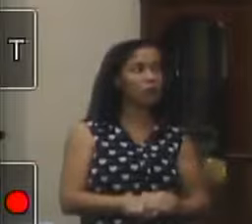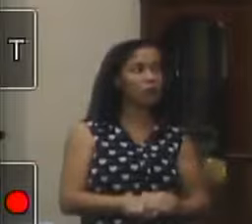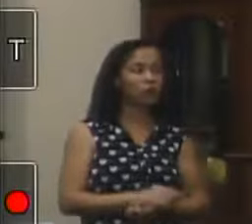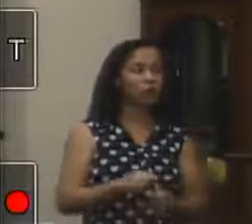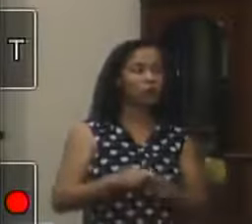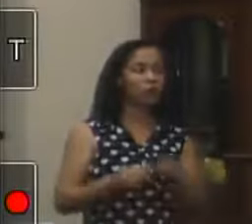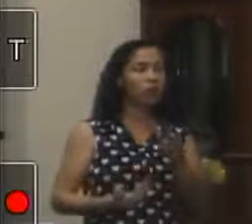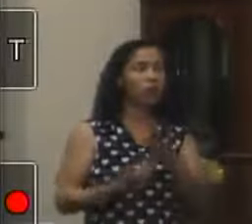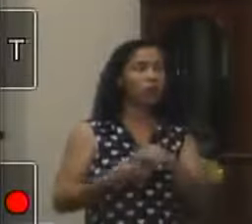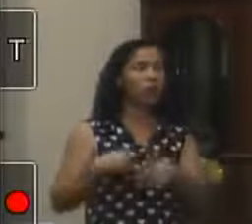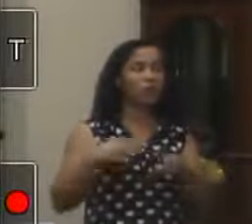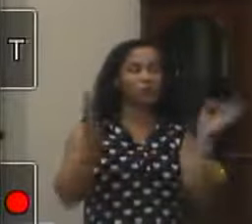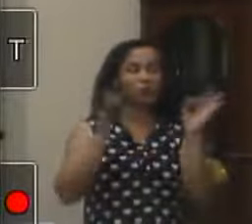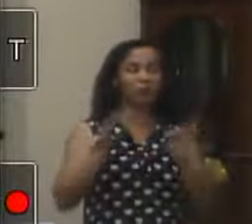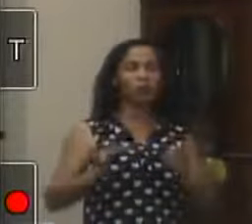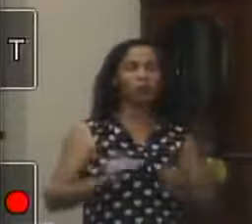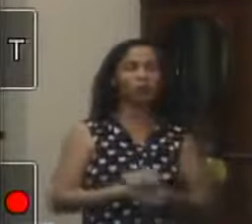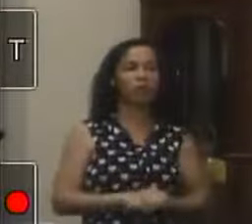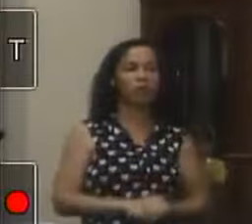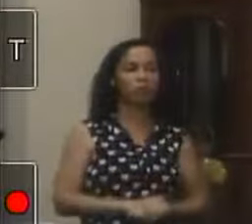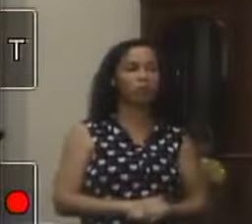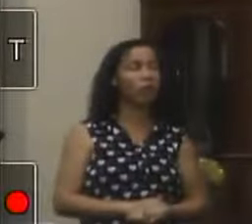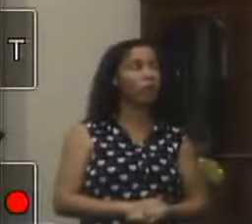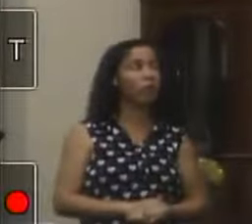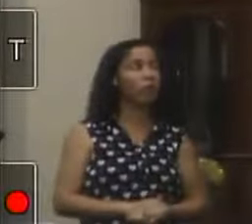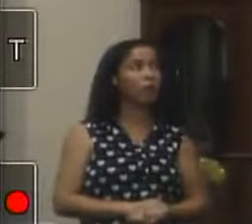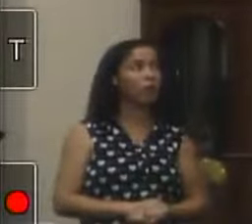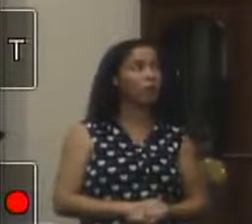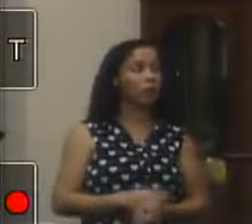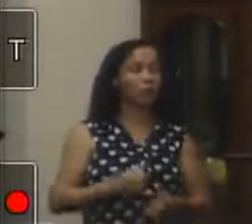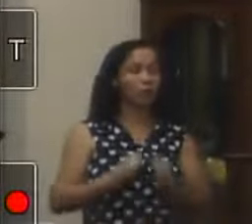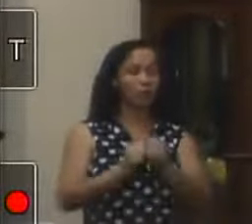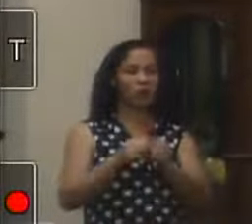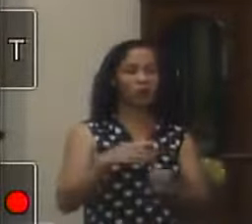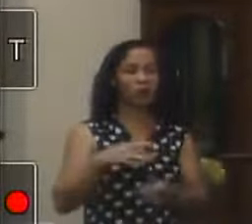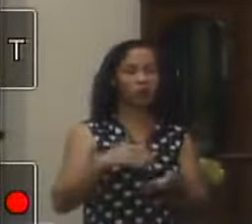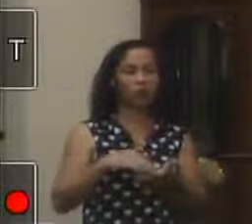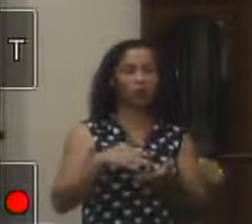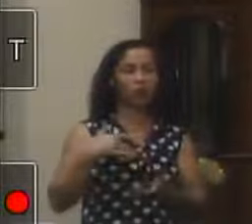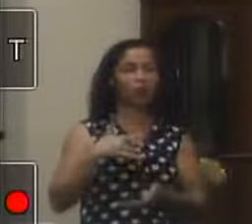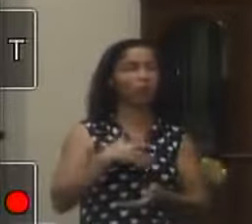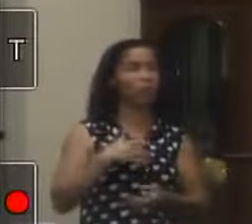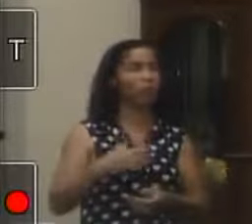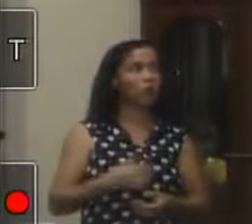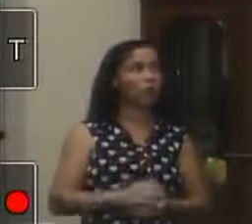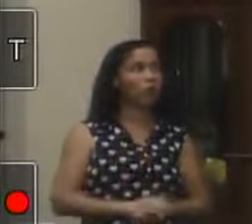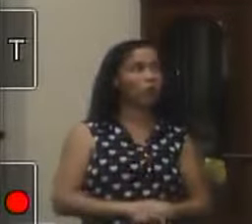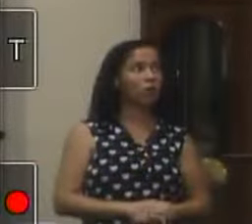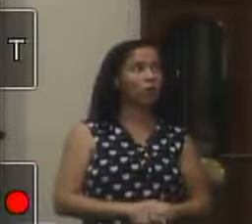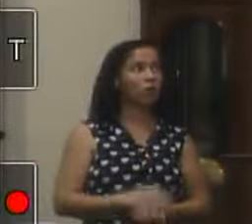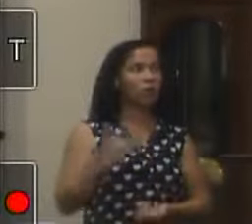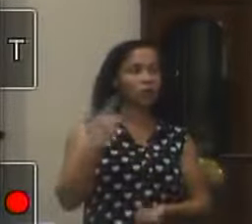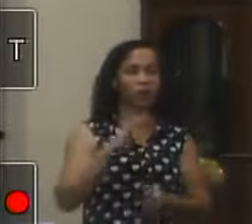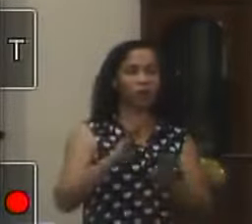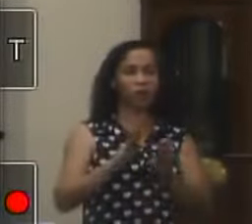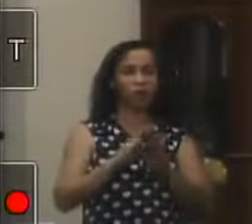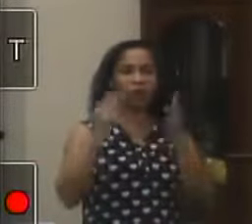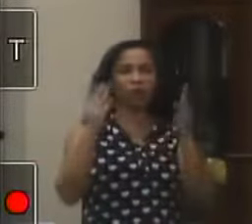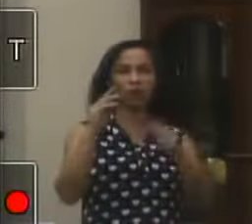falar da minha satisfação, estava no celular aqui agora com a Soraya, graças à nossa secretária de saúde, pela inauguração amanhã